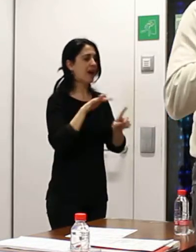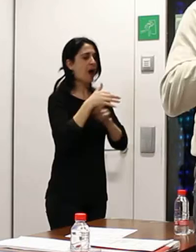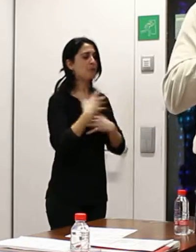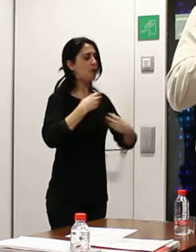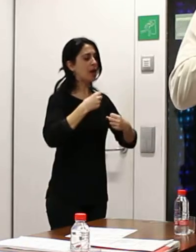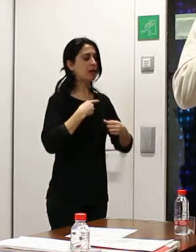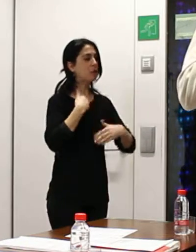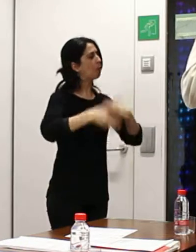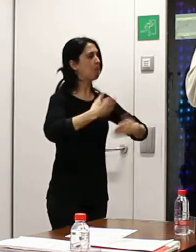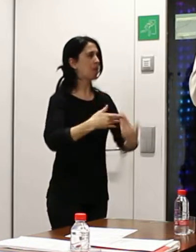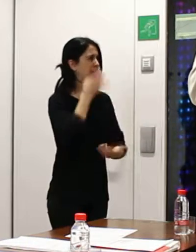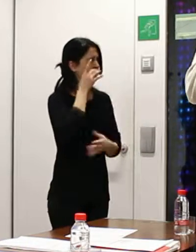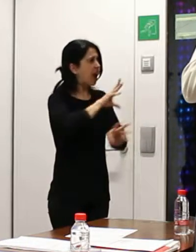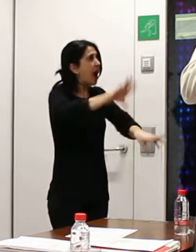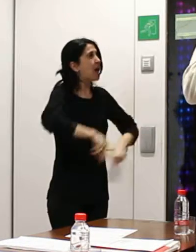Entonces,